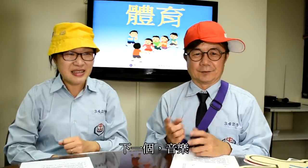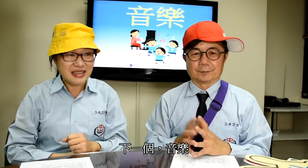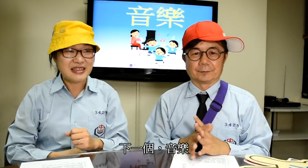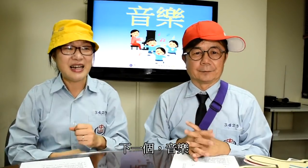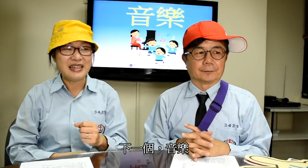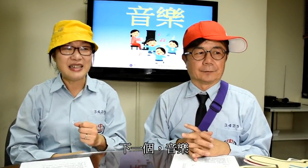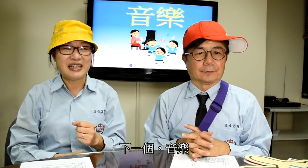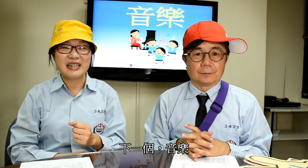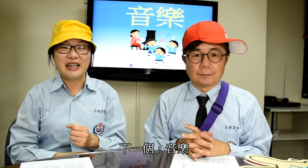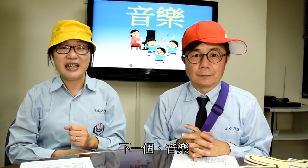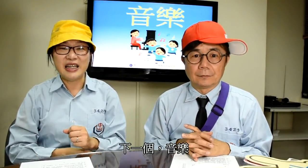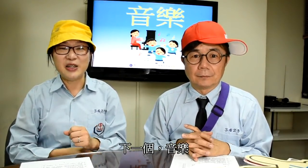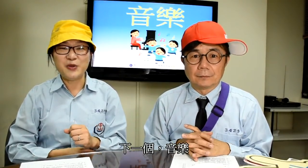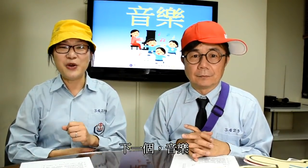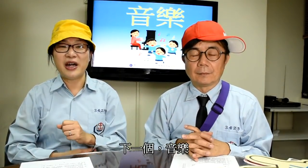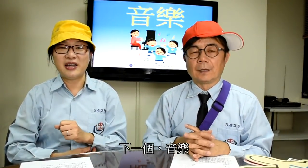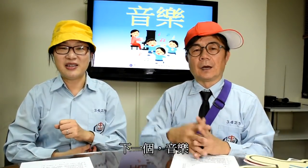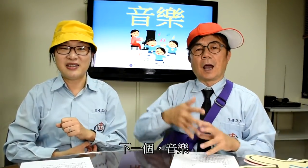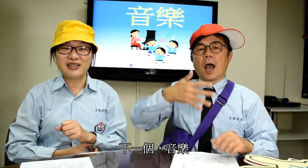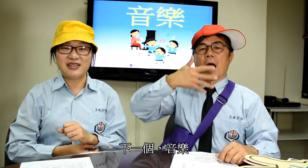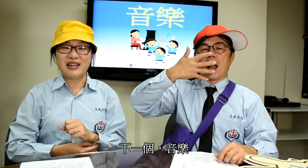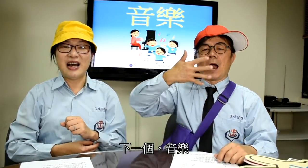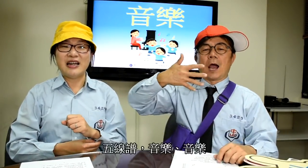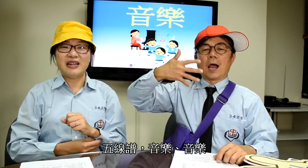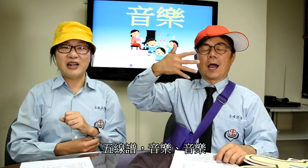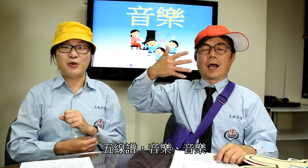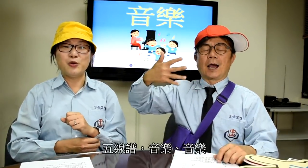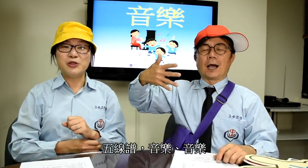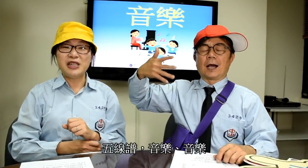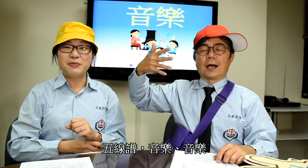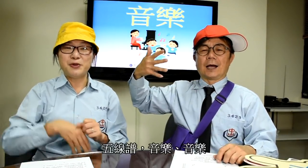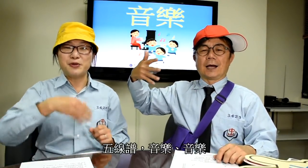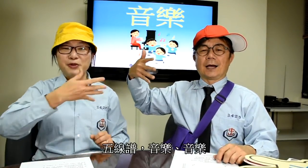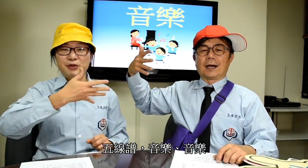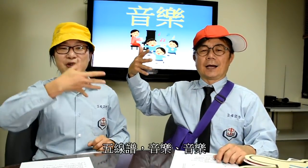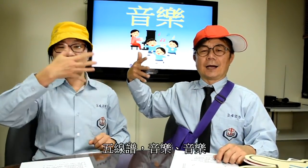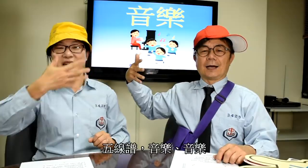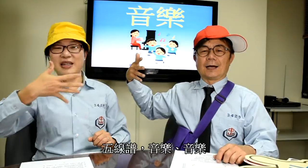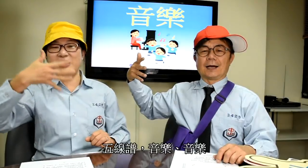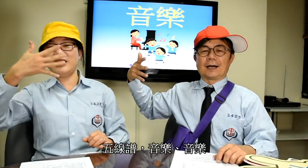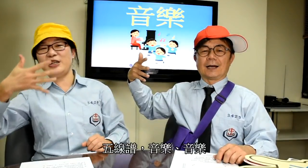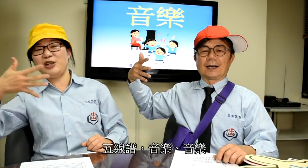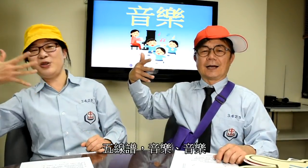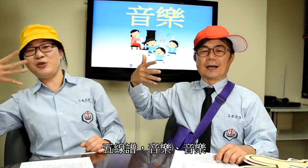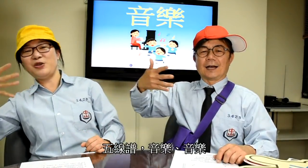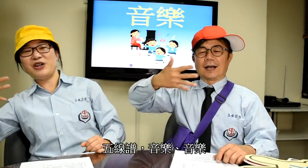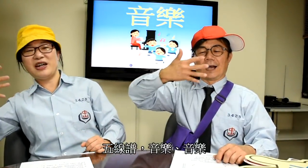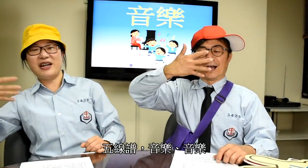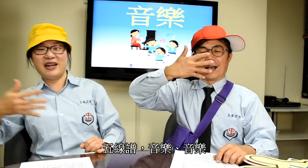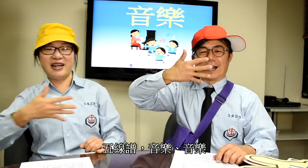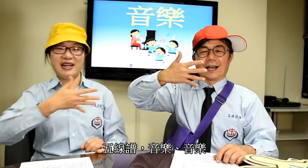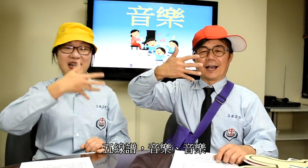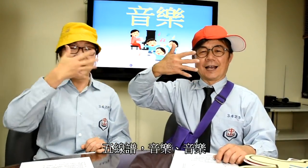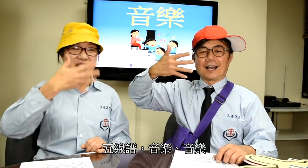下一个音乐五线谱，音乐，音